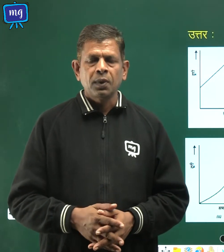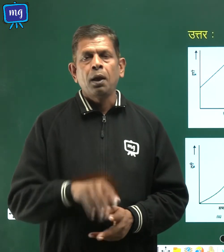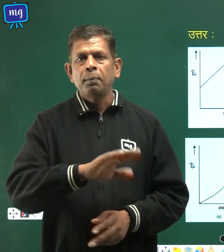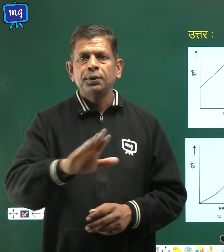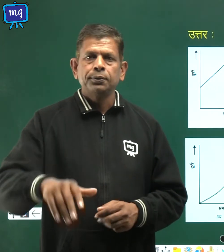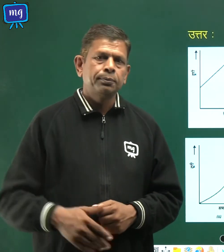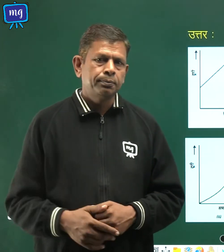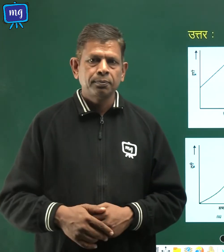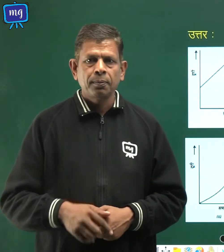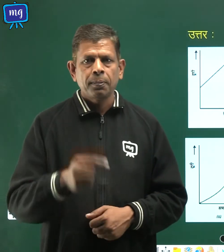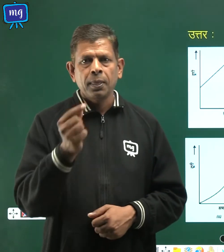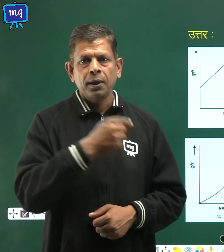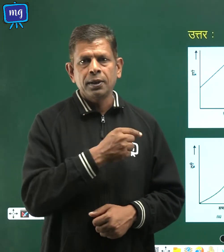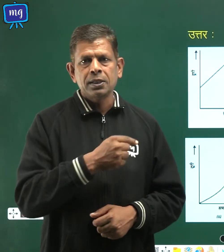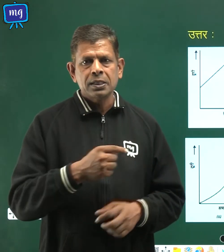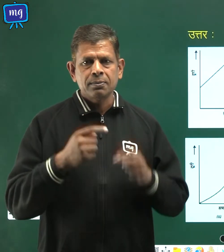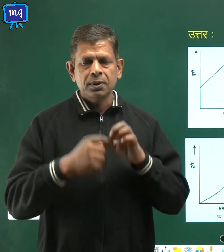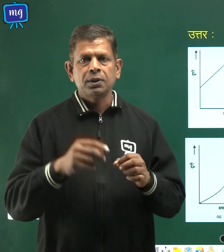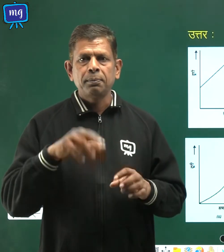बच्चों, इस प्रश्न में